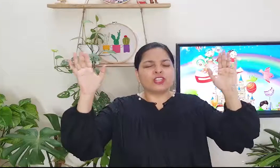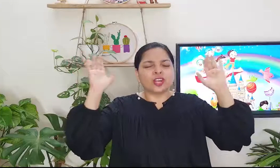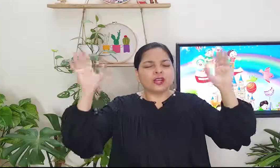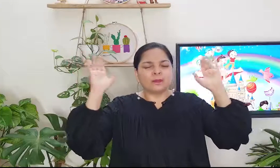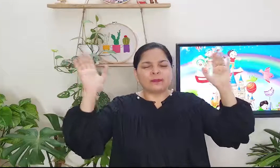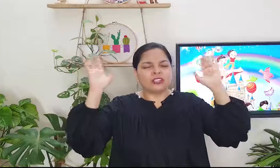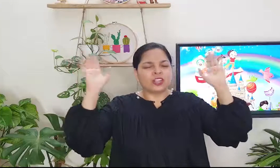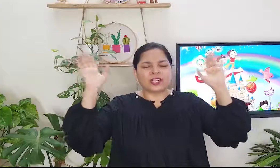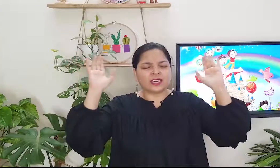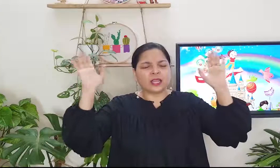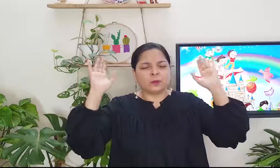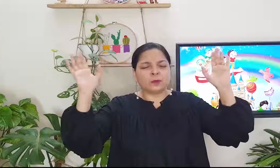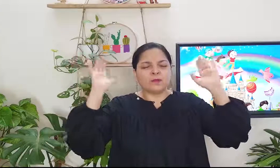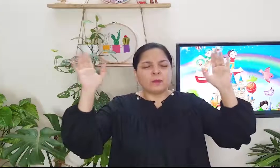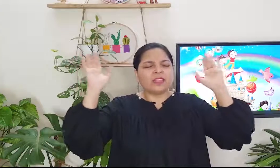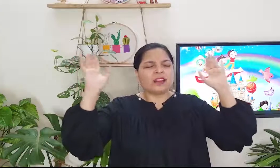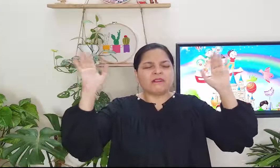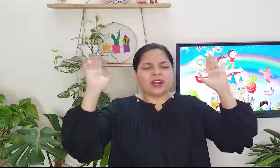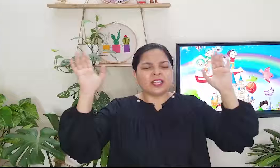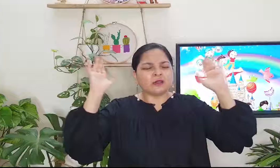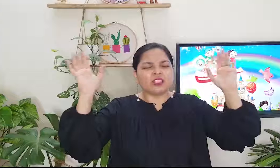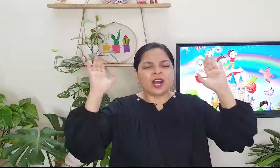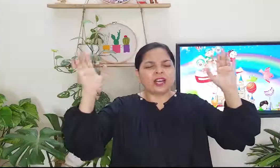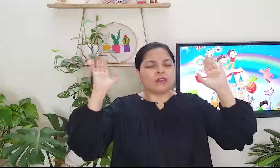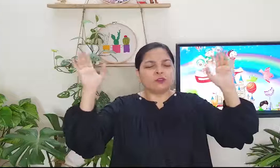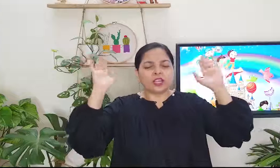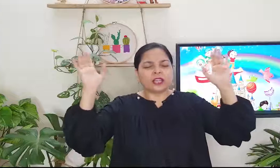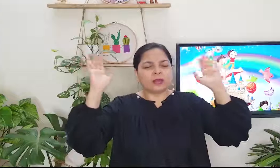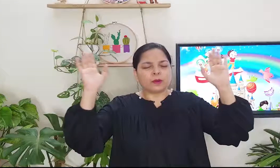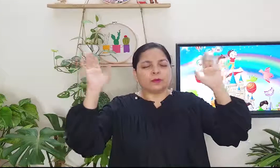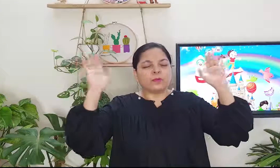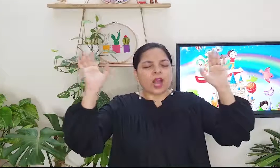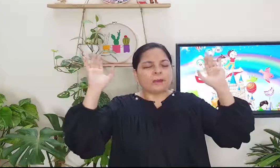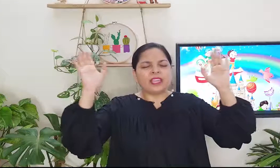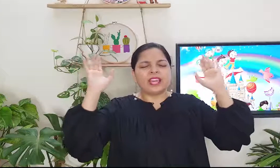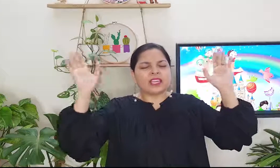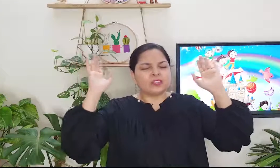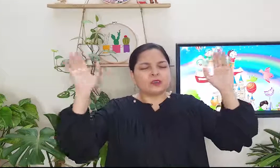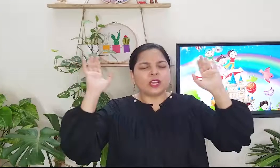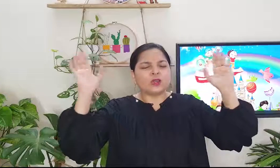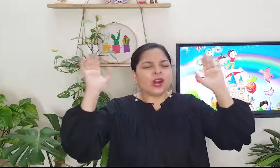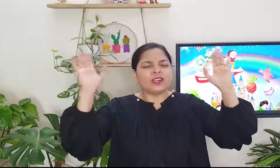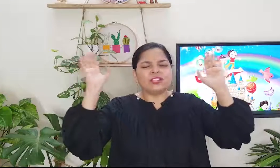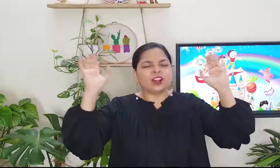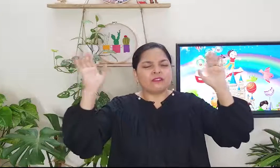করছে প্রভু। ধন্যবাদ দিচ্ছি প্রভু, এরা যেখানে যাচ্ছে প্রভু আপনার জ্ঞানের সুগন্ধকে সমস্ত জায়গায় ছড়িয়ে দিচ্ছে